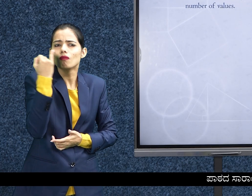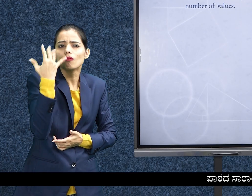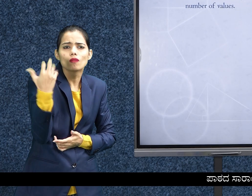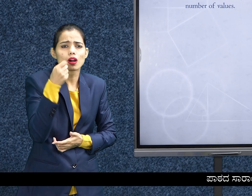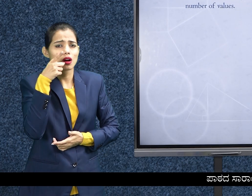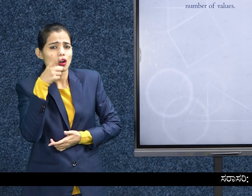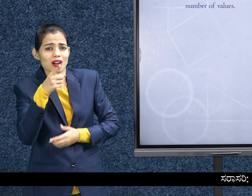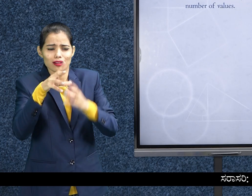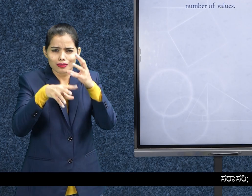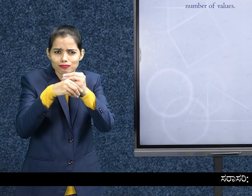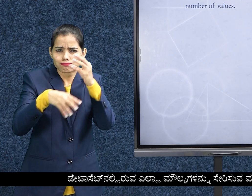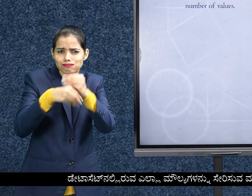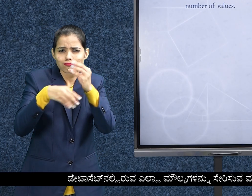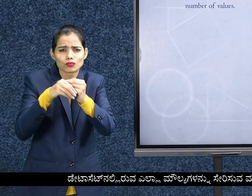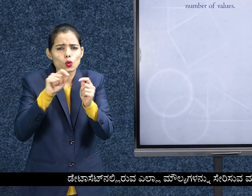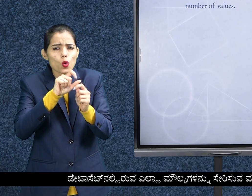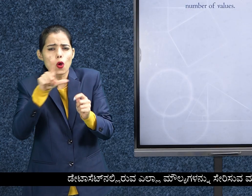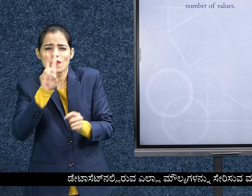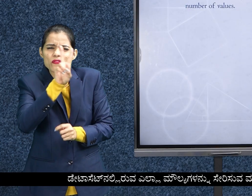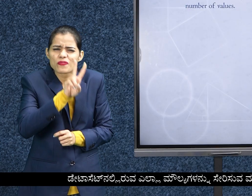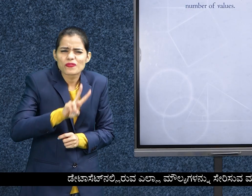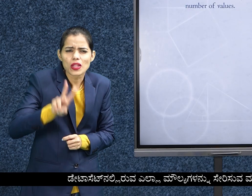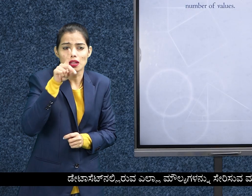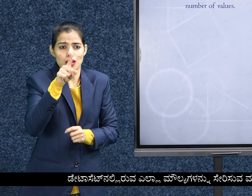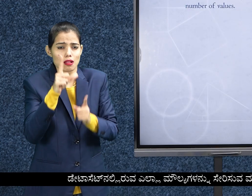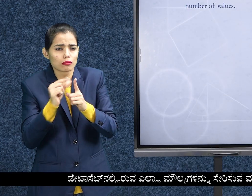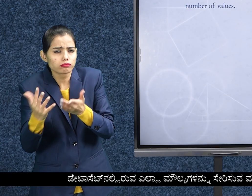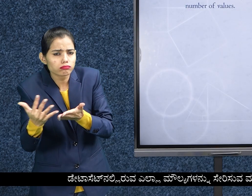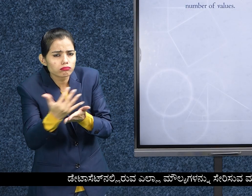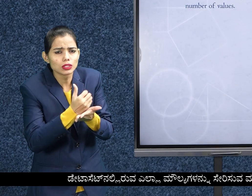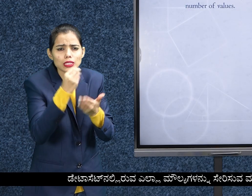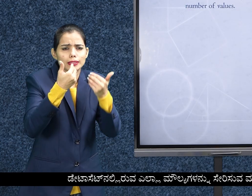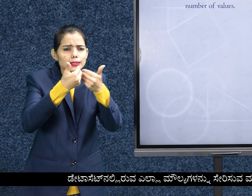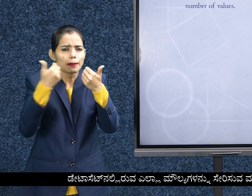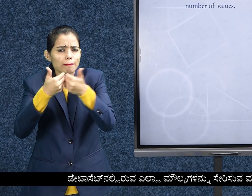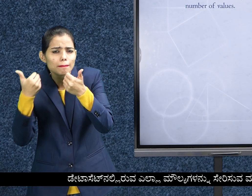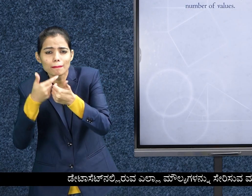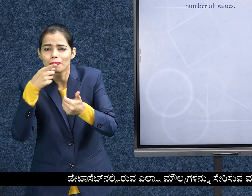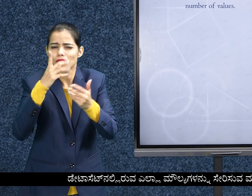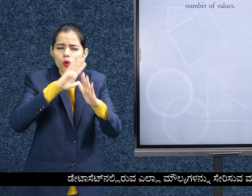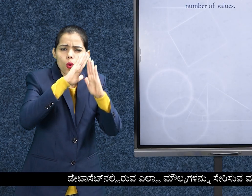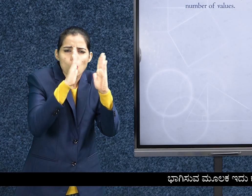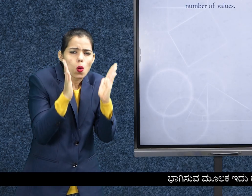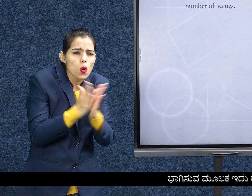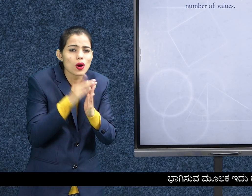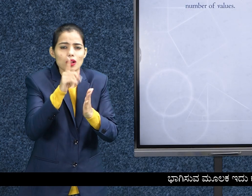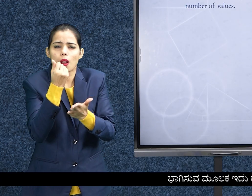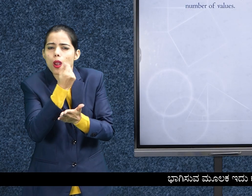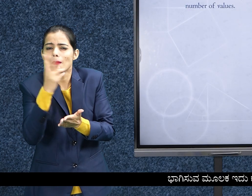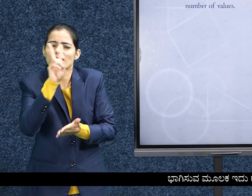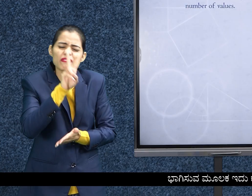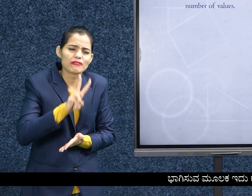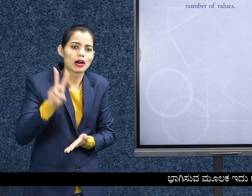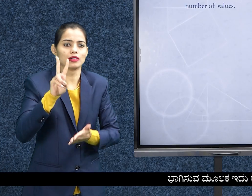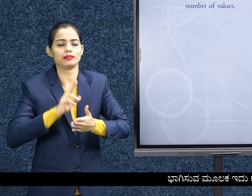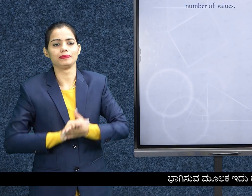ಪಾಠದ ಸಾರಾಂಶ: ಸರಾಸರಿ ಡೇಟಾ ಸೆಟ್ನಲ್ಲಿರುವ ಎಲ್ಲಾ ಮೌಲ್ಯಗಳನ್ನ ಸೇರಿಸುವ ಮೂಲಕ ಮತ್ತು ಒಟ್ಟು ಮೌಲ್ಯಗಳ ಸಂಖ್ಯೆಯಿಂದ ಭಾಗಿಸುವ ಮೂಲಕ